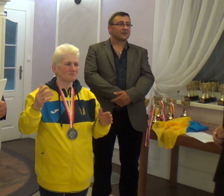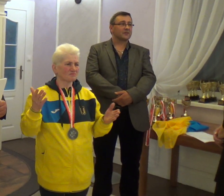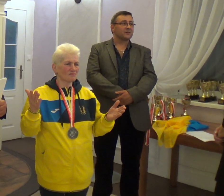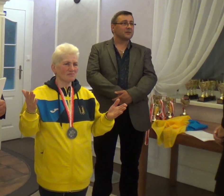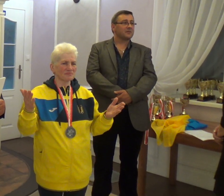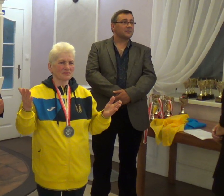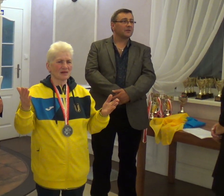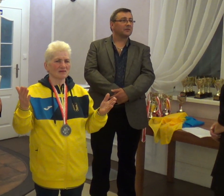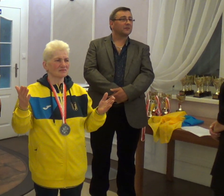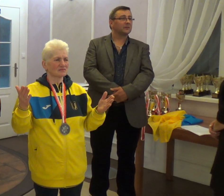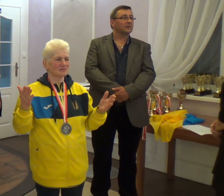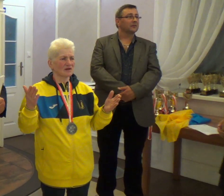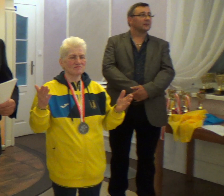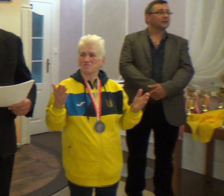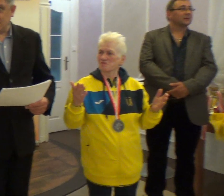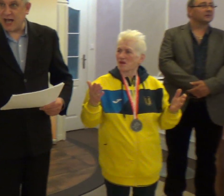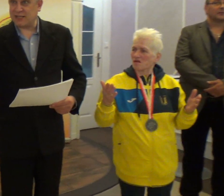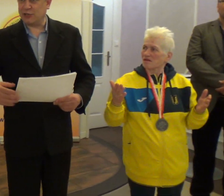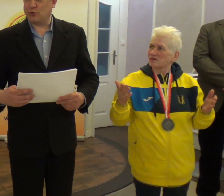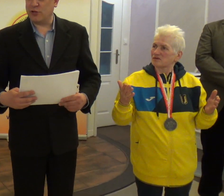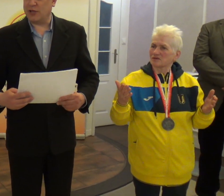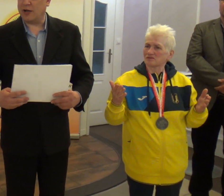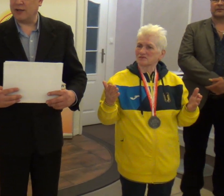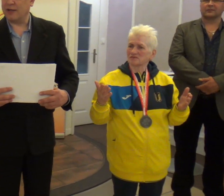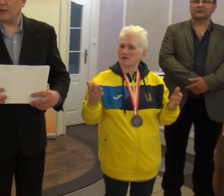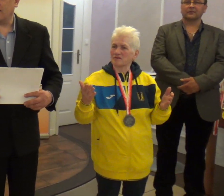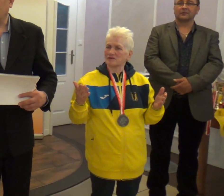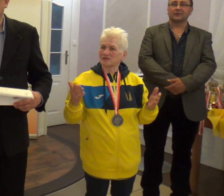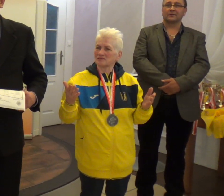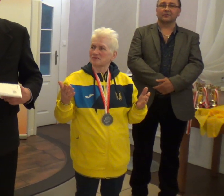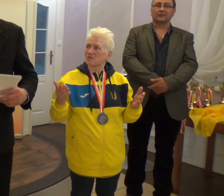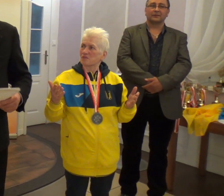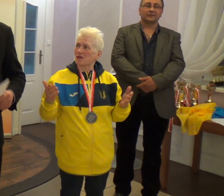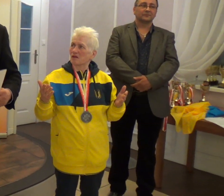Сенсация турнира. А Литвы нет?